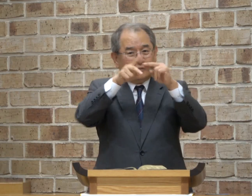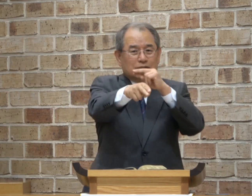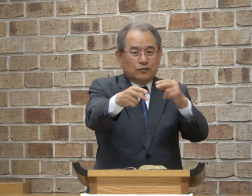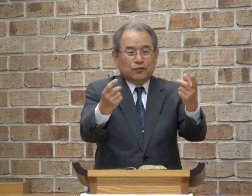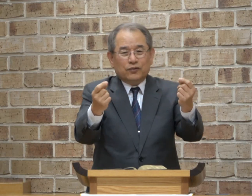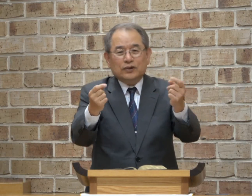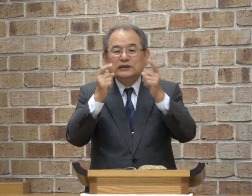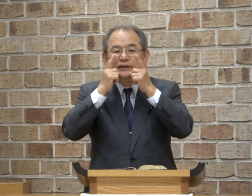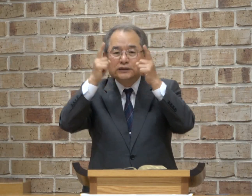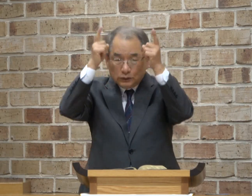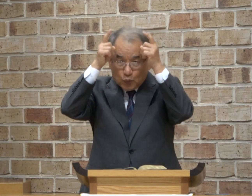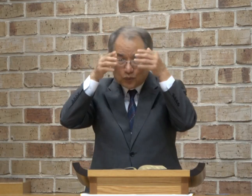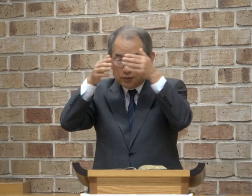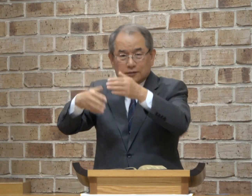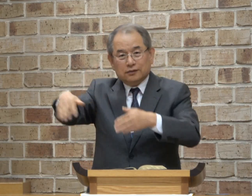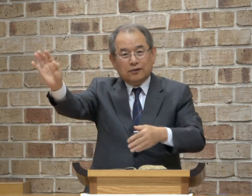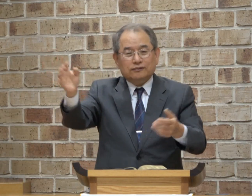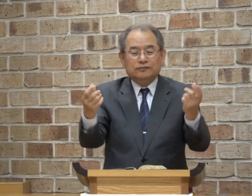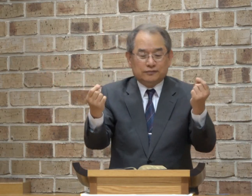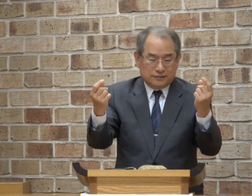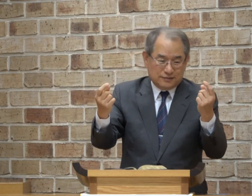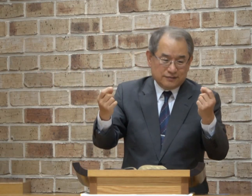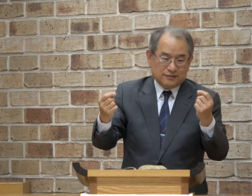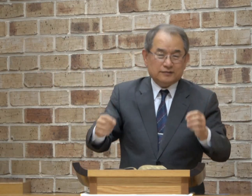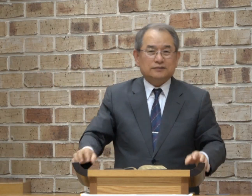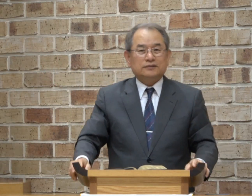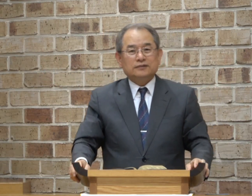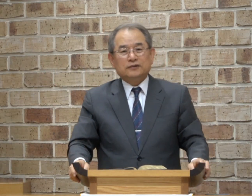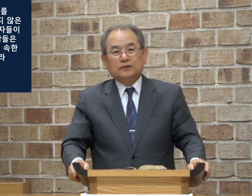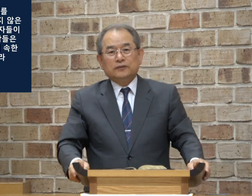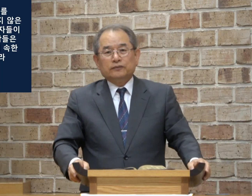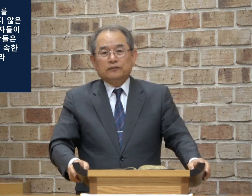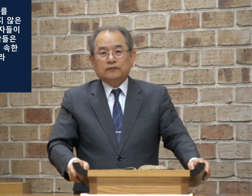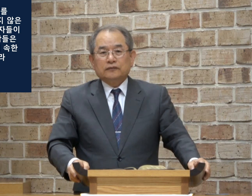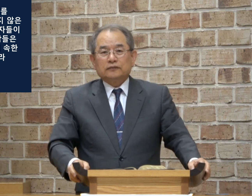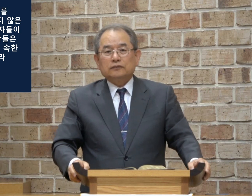영적으로 둔감해지기 때문에 세상 길로 다시 돌아가는 사람들이 있는 것입니다.